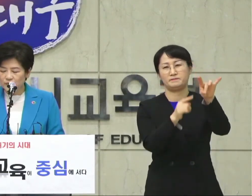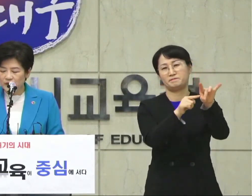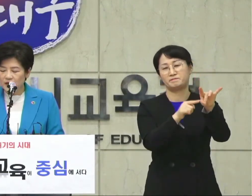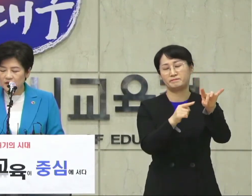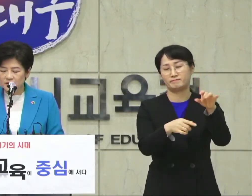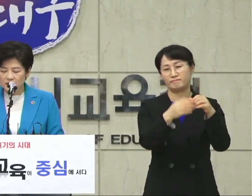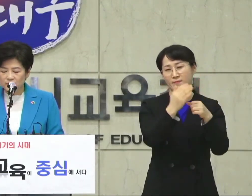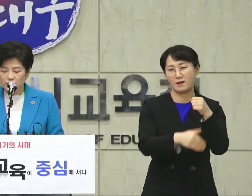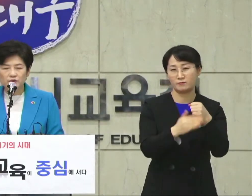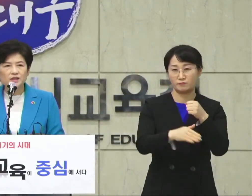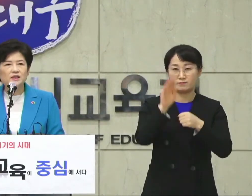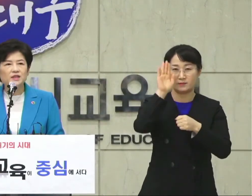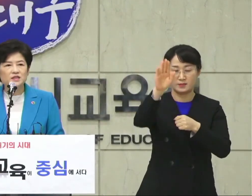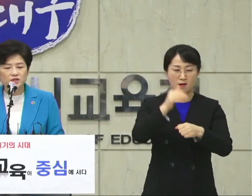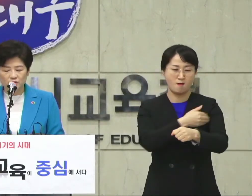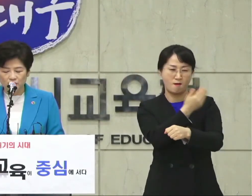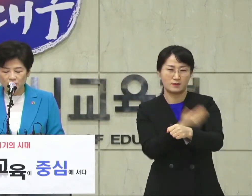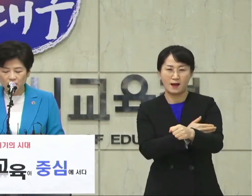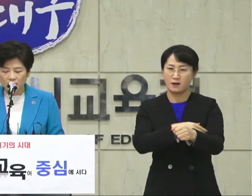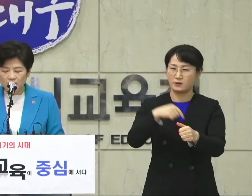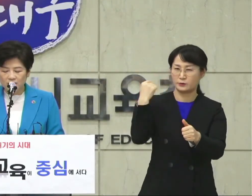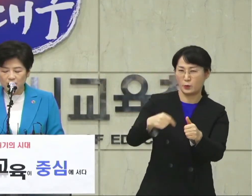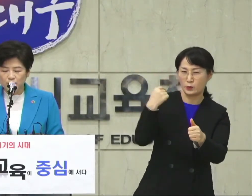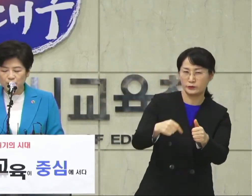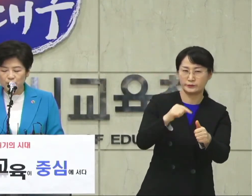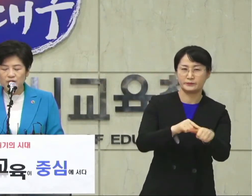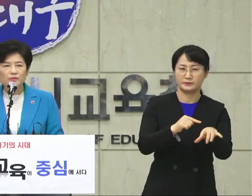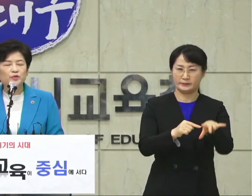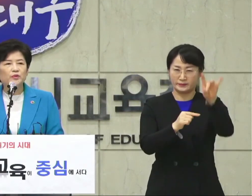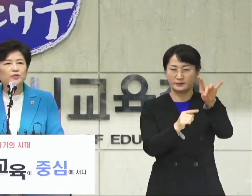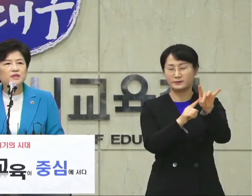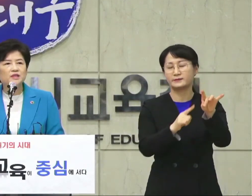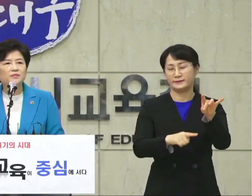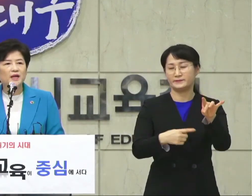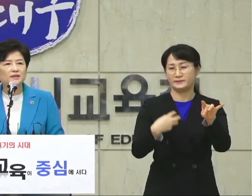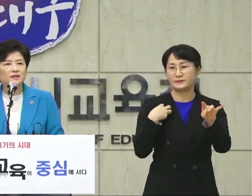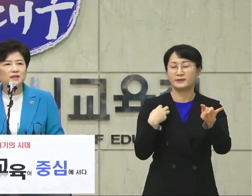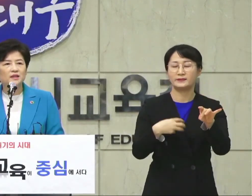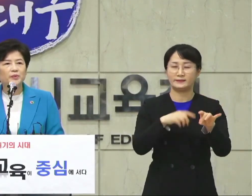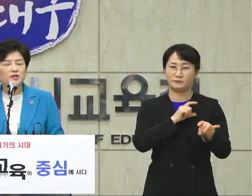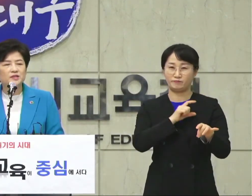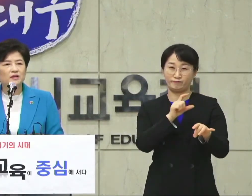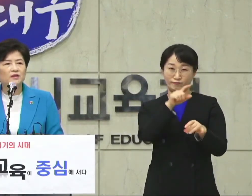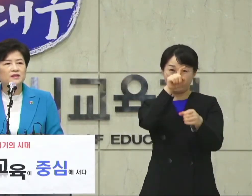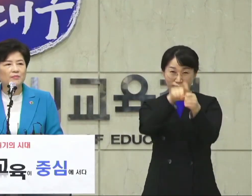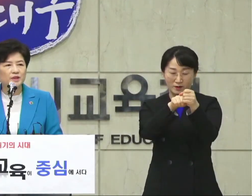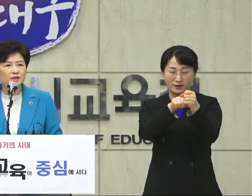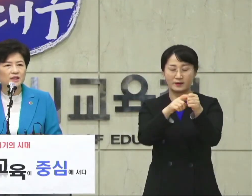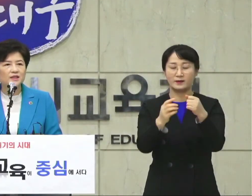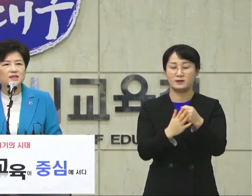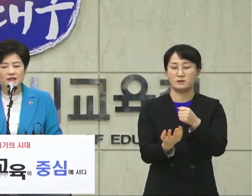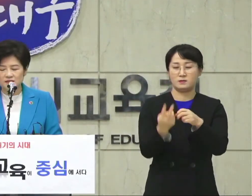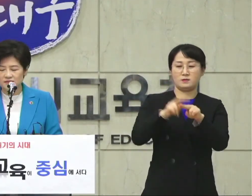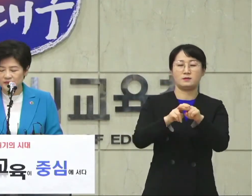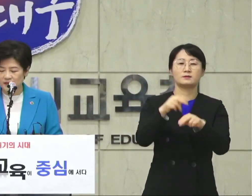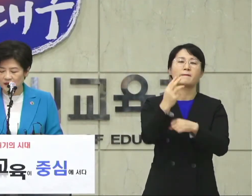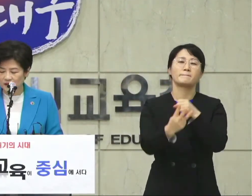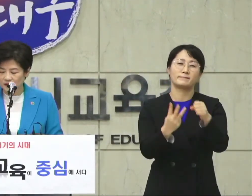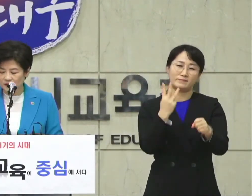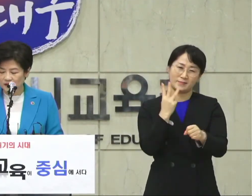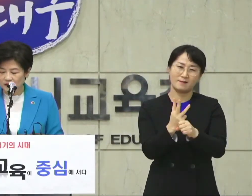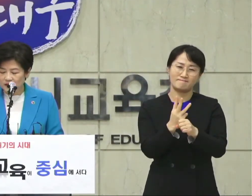시작점에서 대구 미래 역량 교육을 기치로 대구 교육감으로 취임한 지 벌써